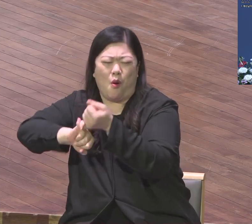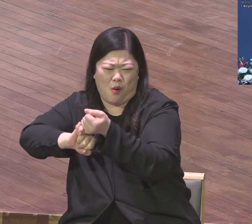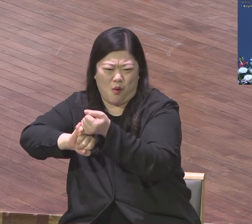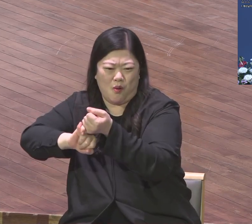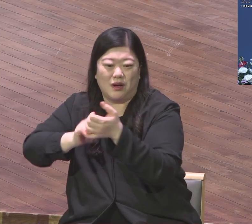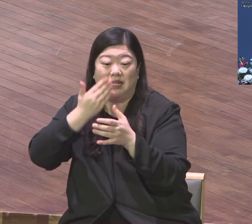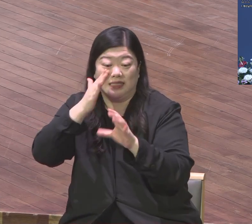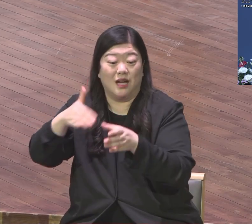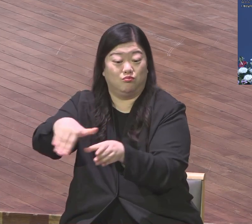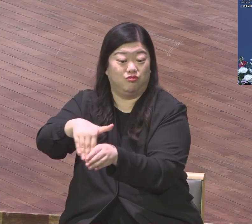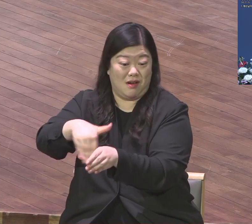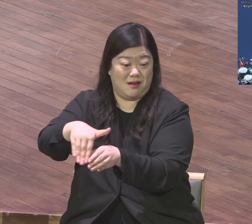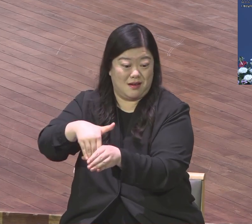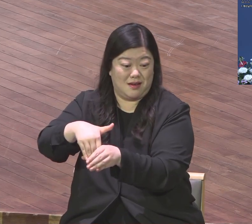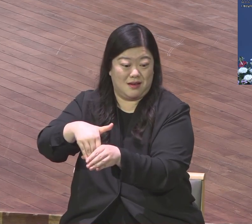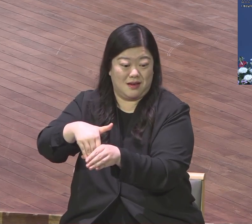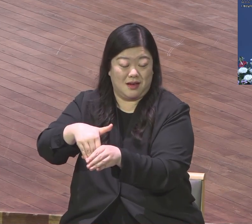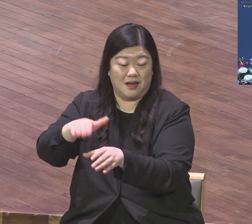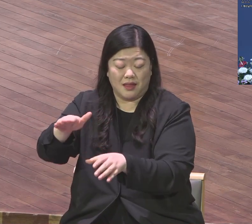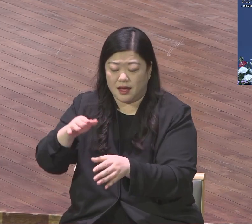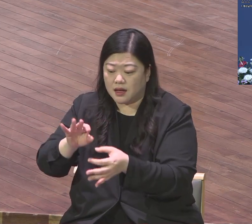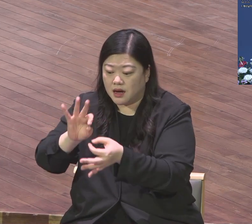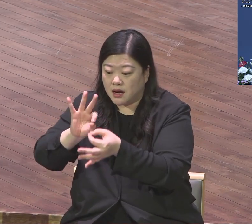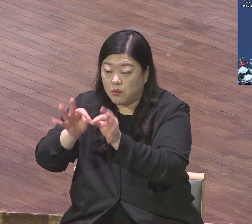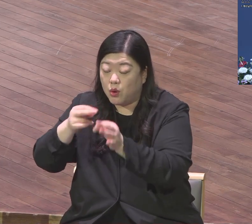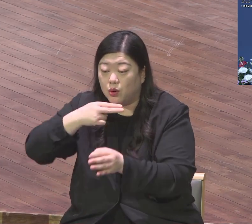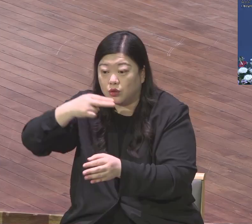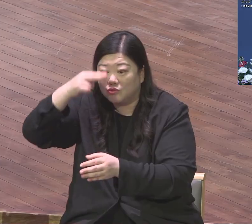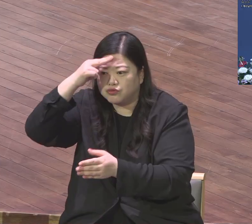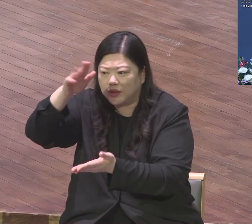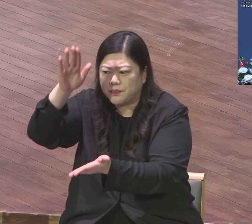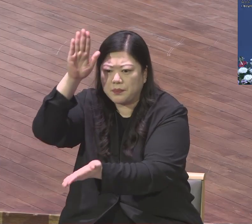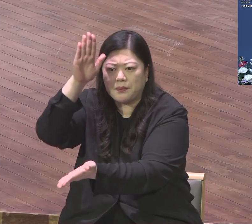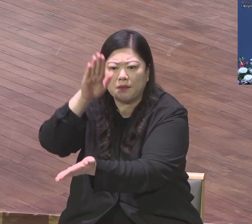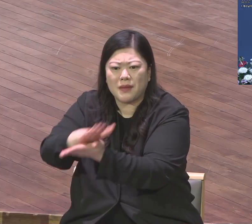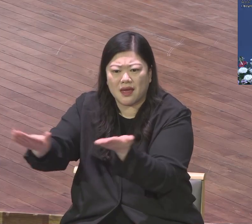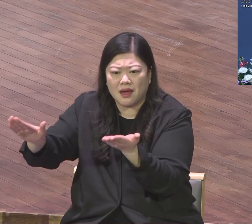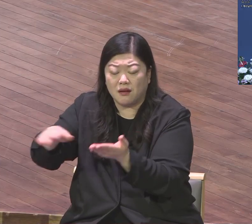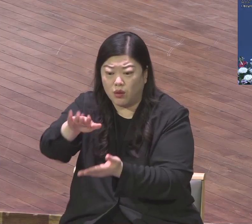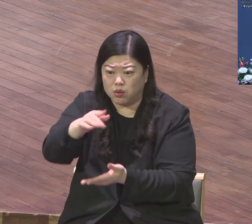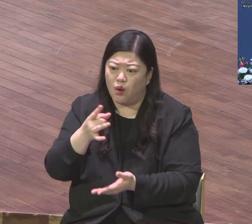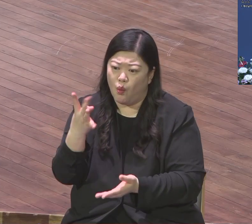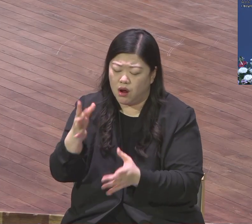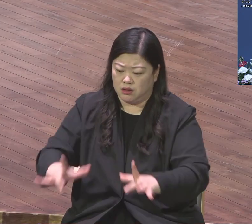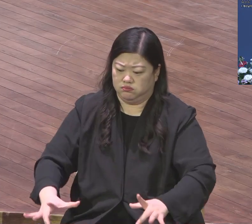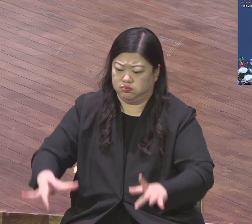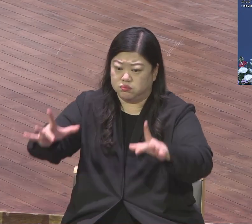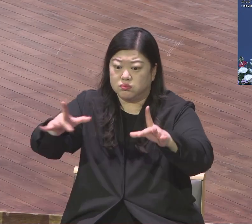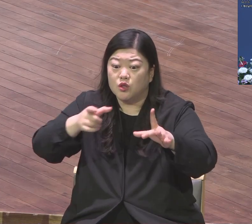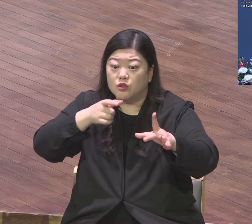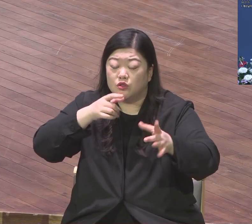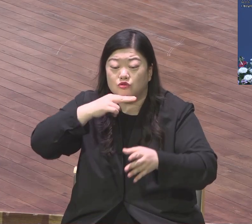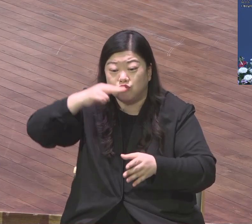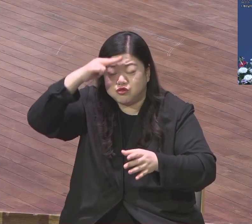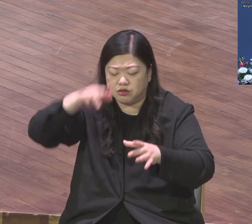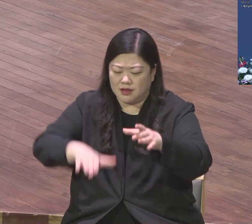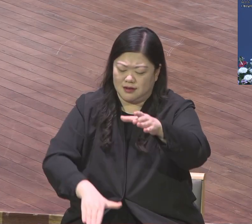포도주가 떨어질 수밖에 없는, 포도주는 뭐 떨어질 수밖에 없죠. 포도주랑은 언제가 떨어지죠. 언젠가는